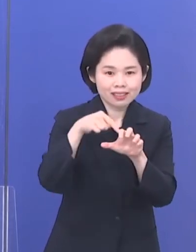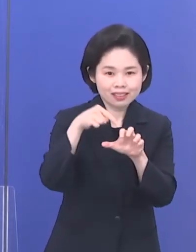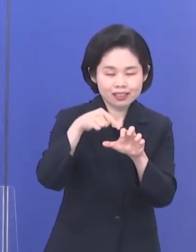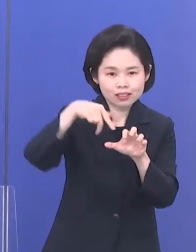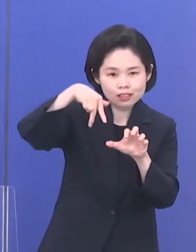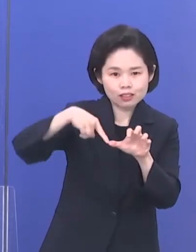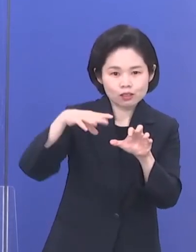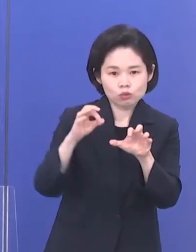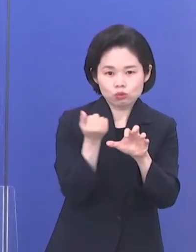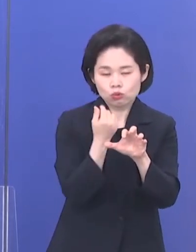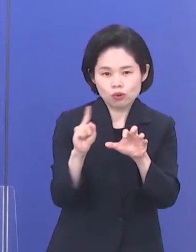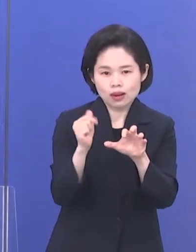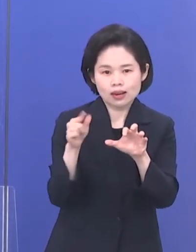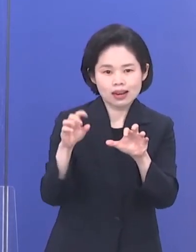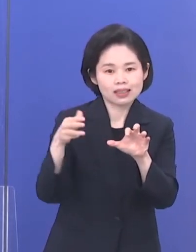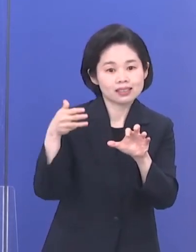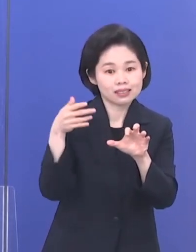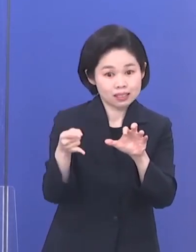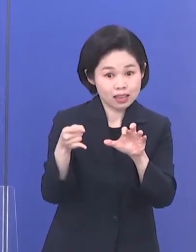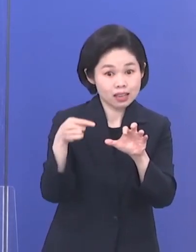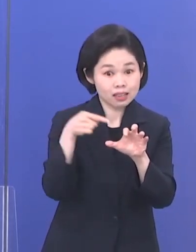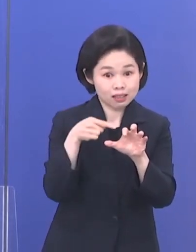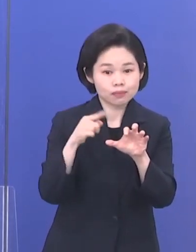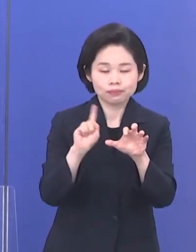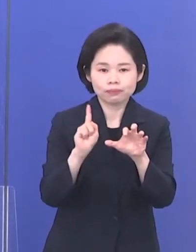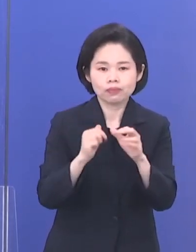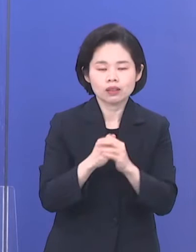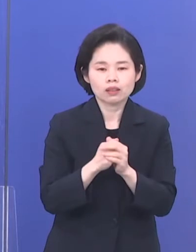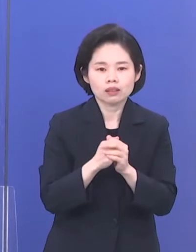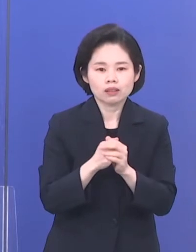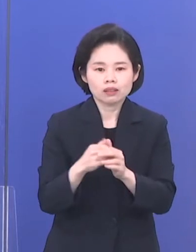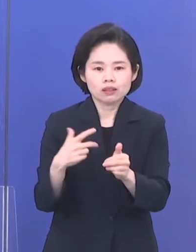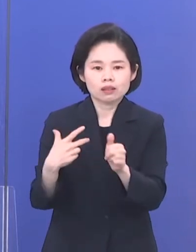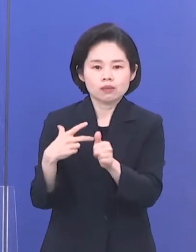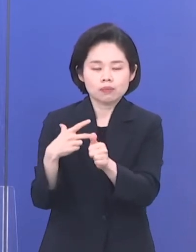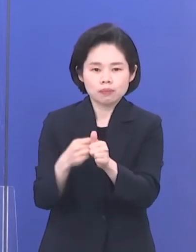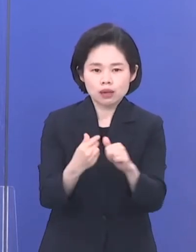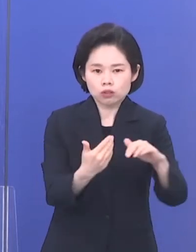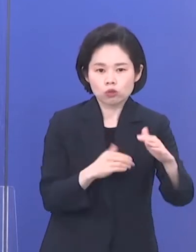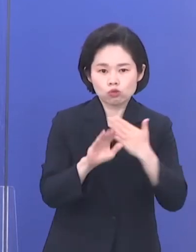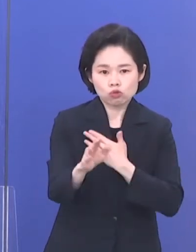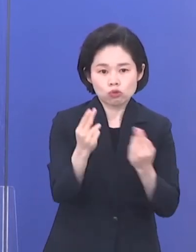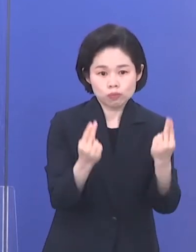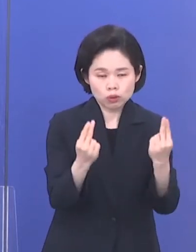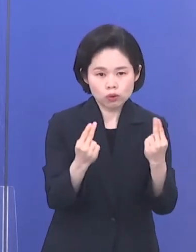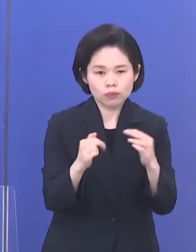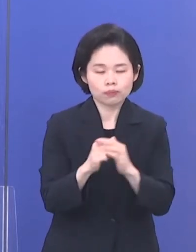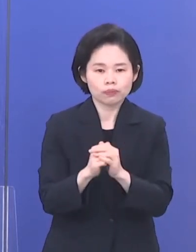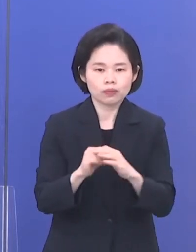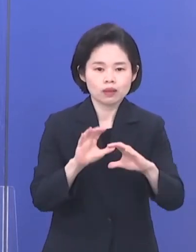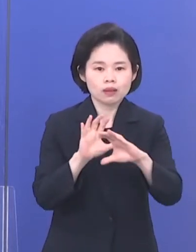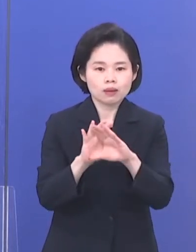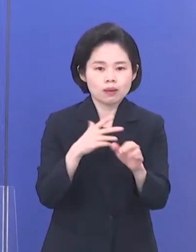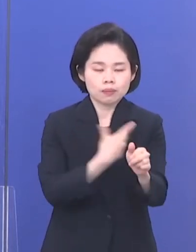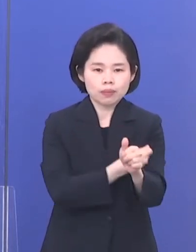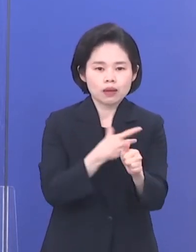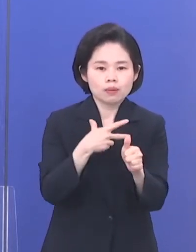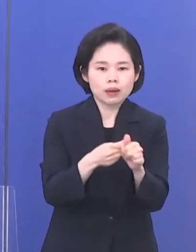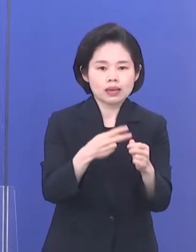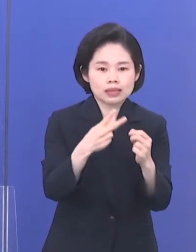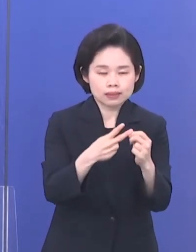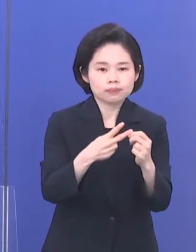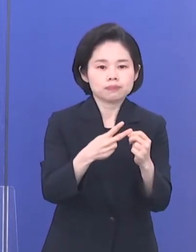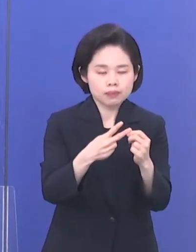효과를 유도할 수 있는 중화항체의 경우, 투여 전과 비교했을 때 백신 2차 투여 4주